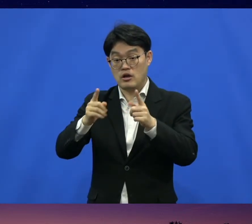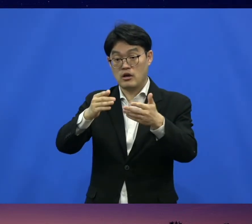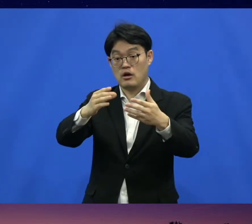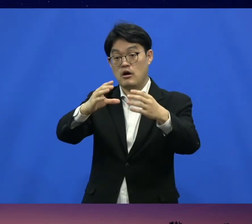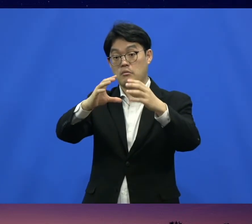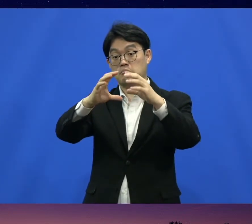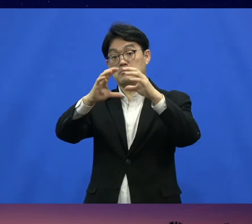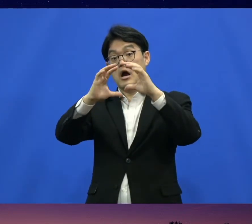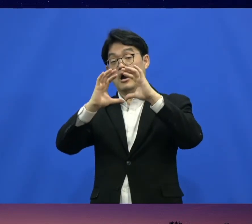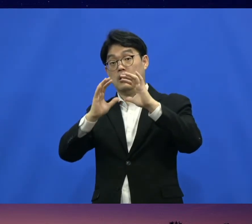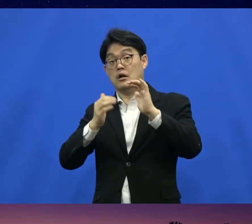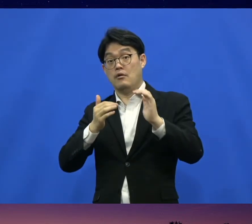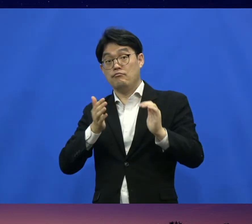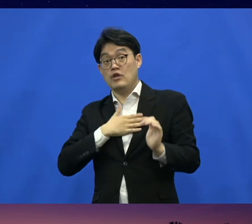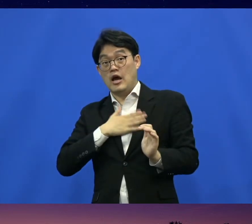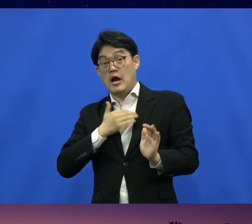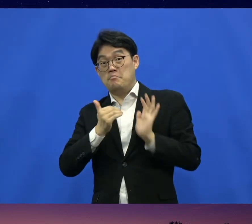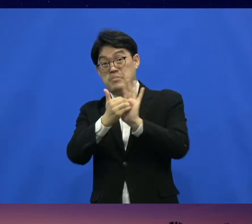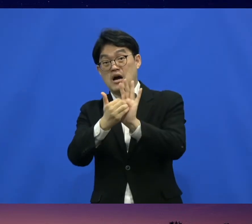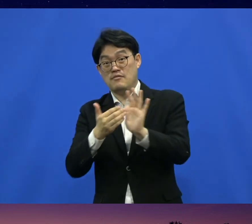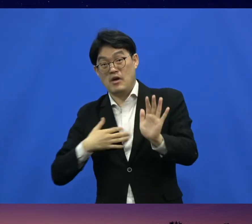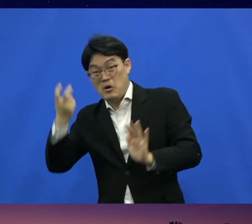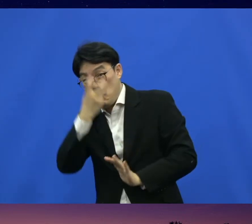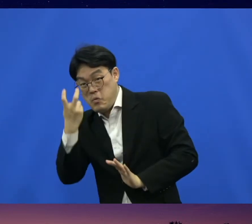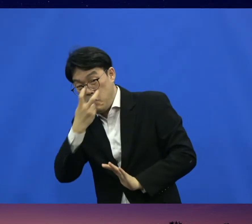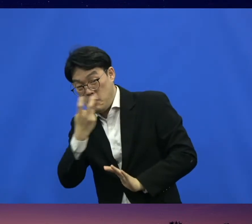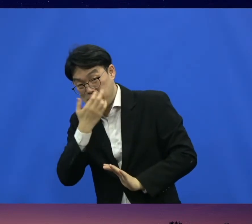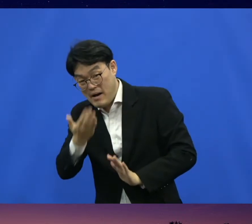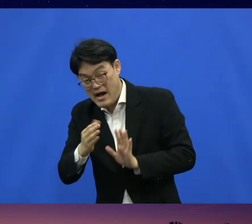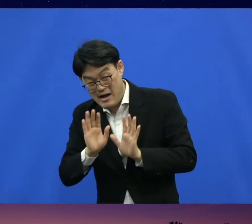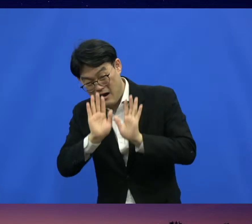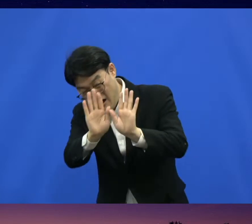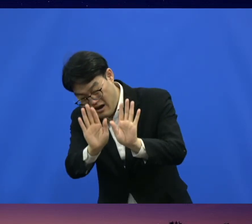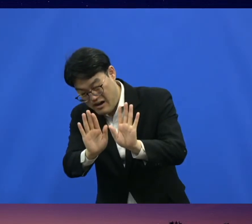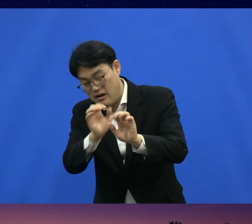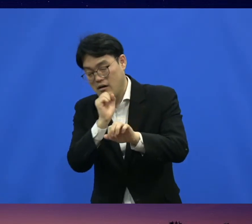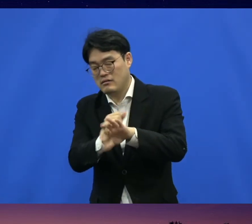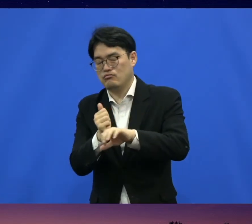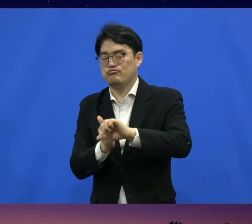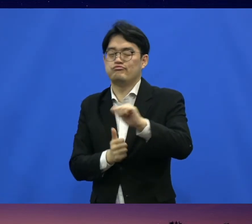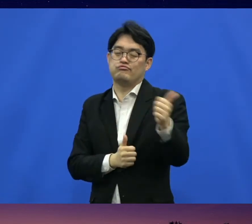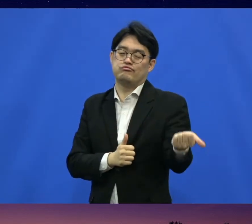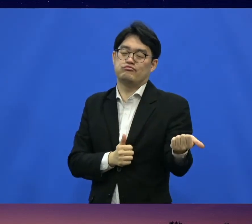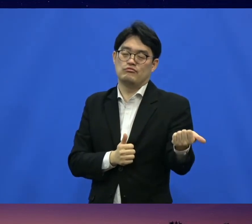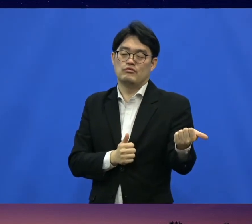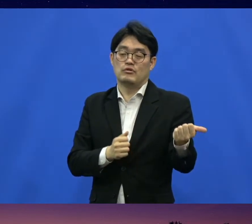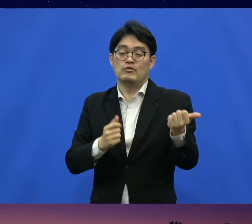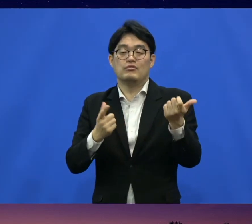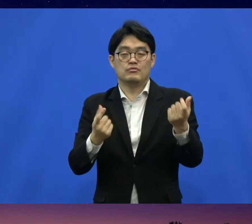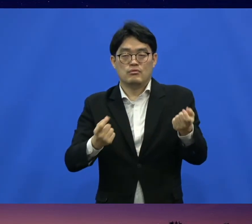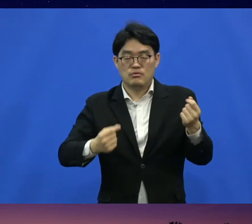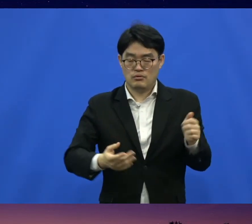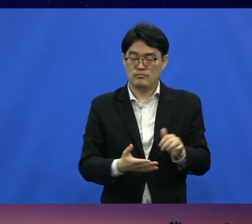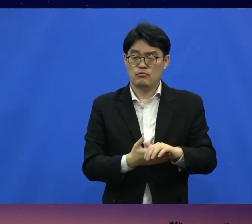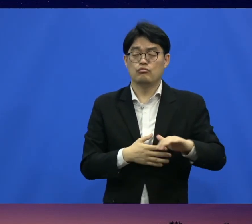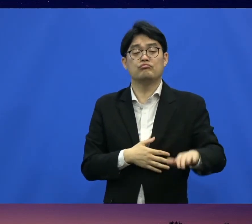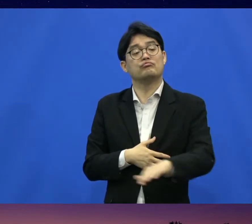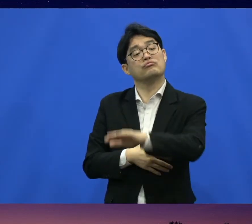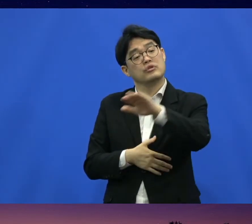통제할 수 있는 분으로 생각한 거죠. 우리는 작은 일에서부터 말씀을 정확하게 확인하는 작업을 해야